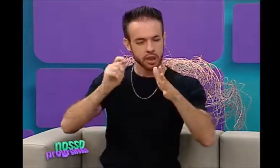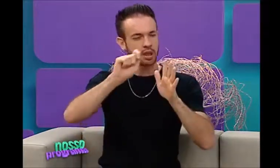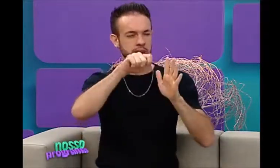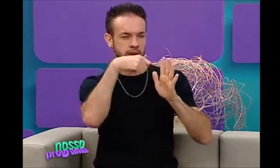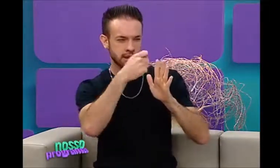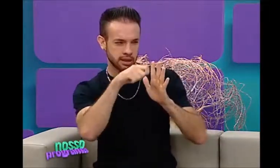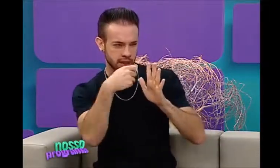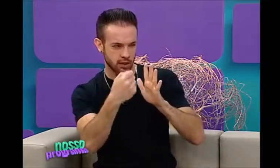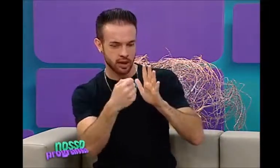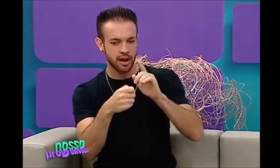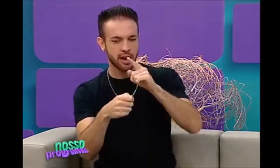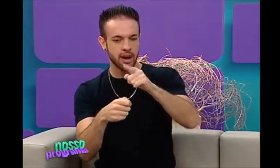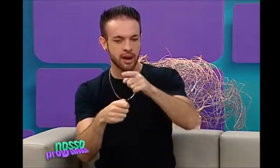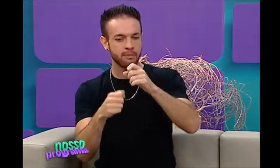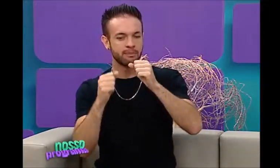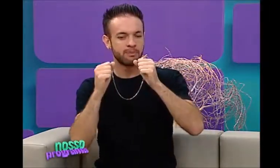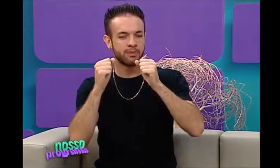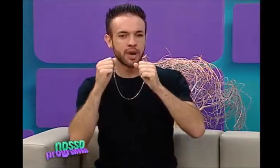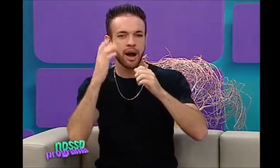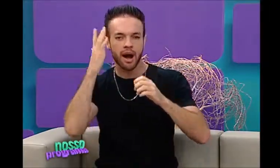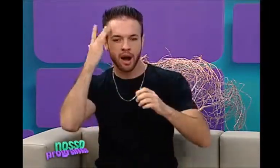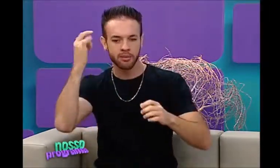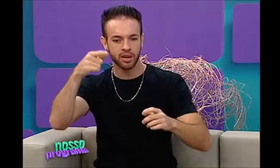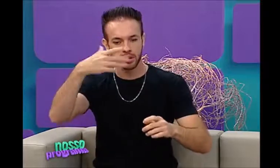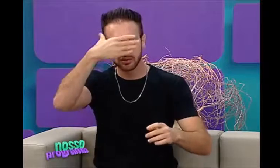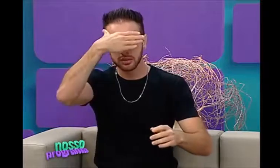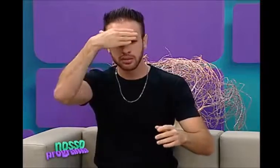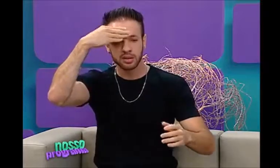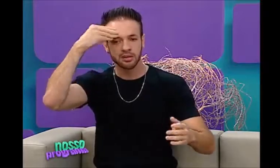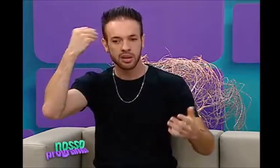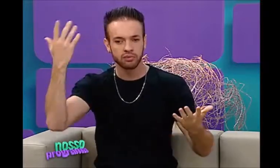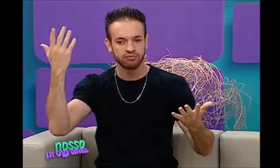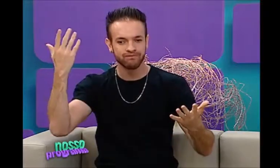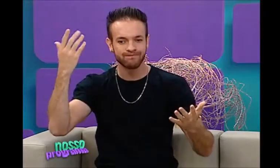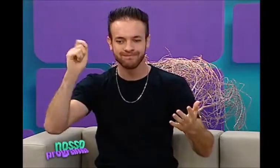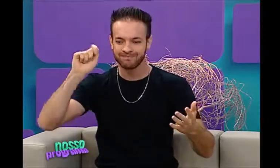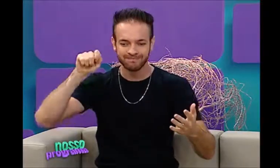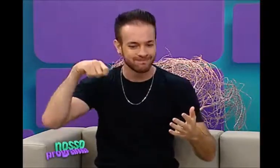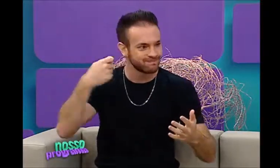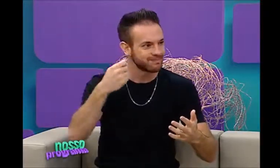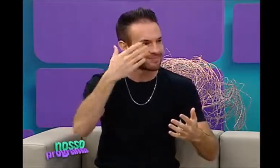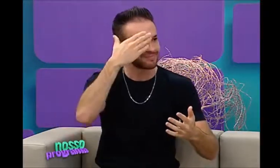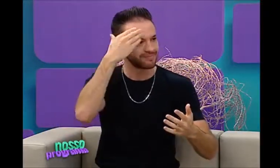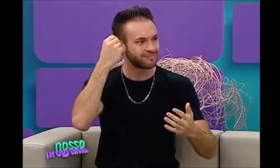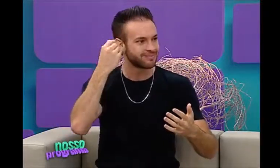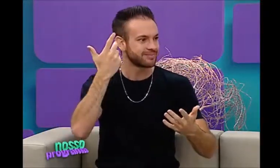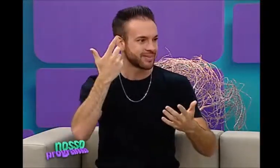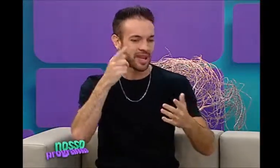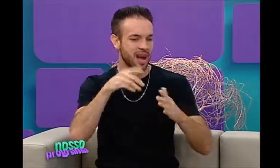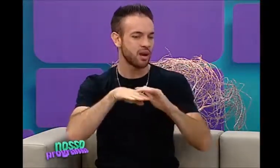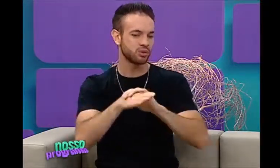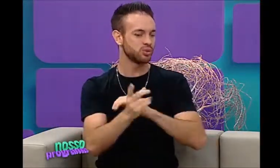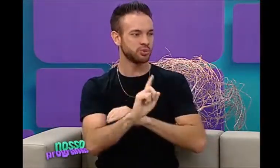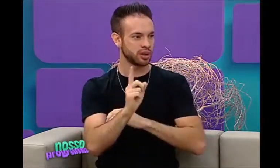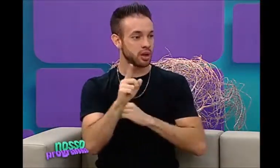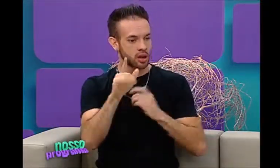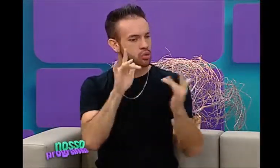Vai chegar um dia que vai ter um surdo e como que ele vai se comunicar, sabe? Amanhã também precisa treinar, né? Entender, porque às vezes